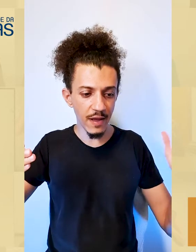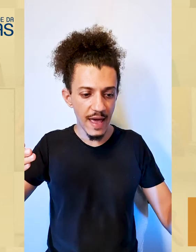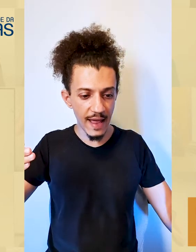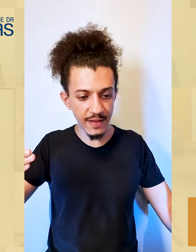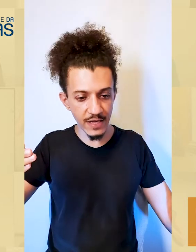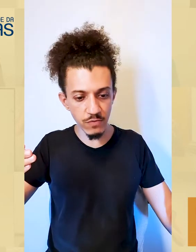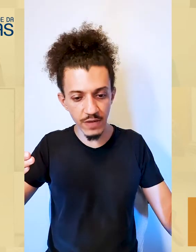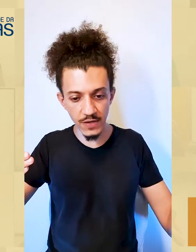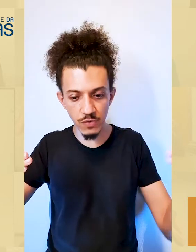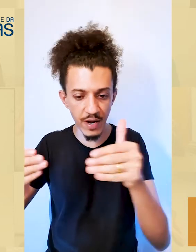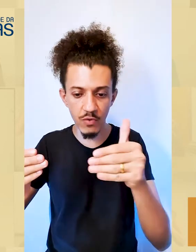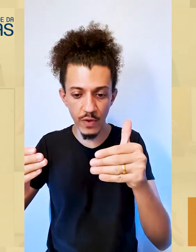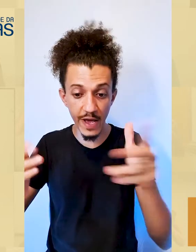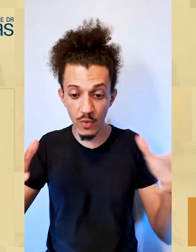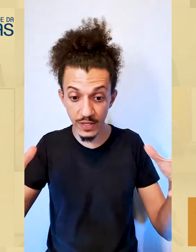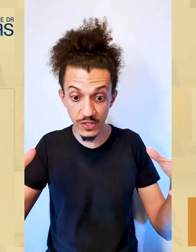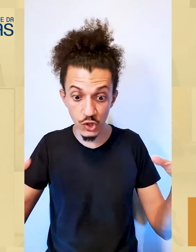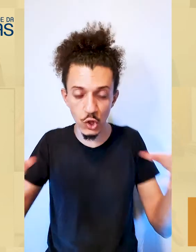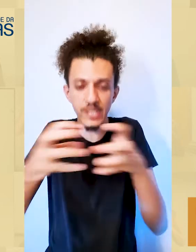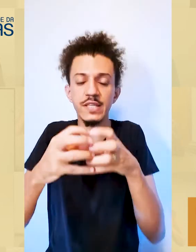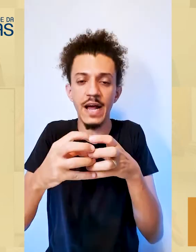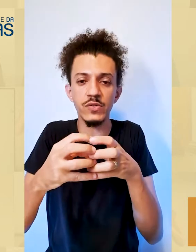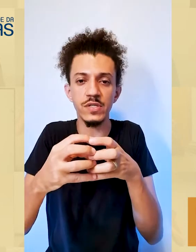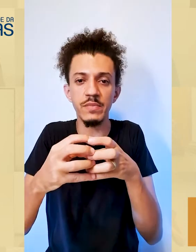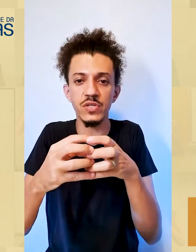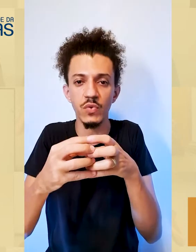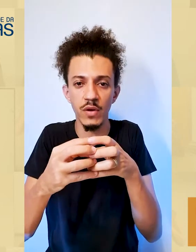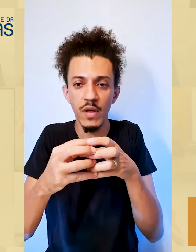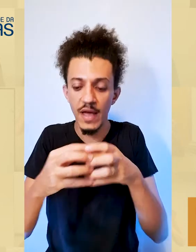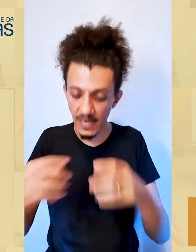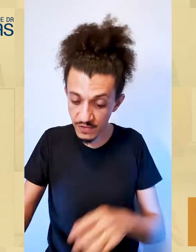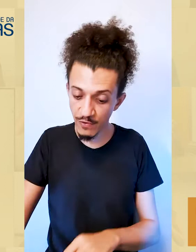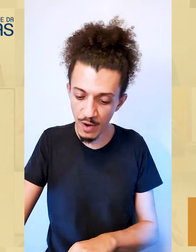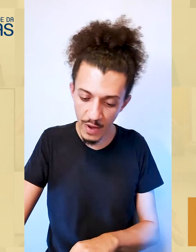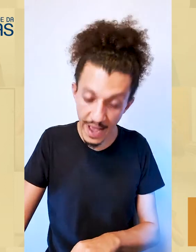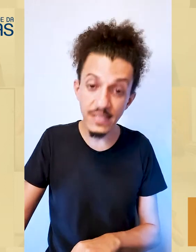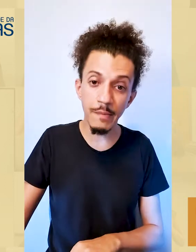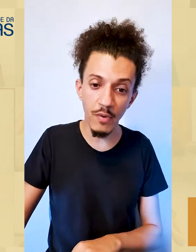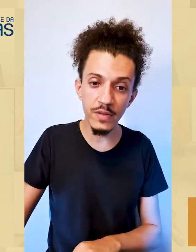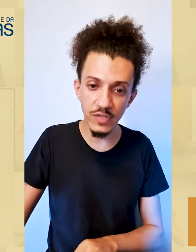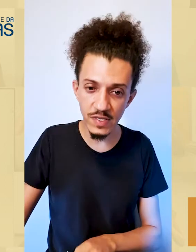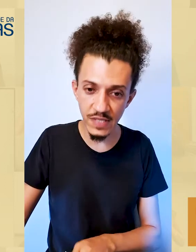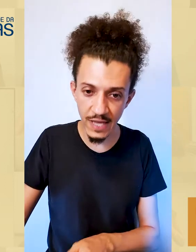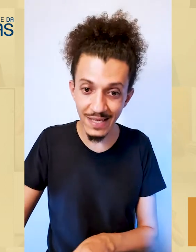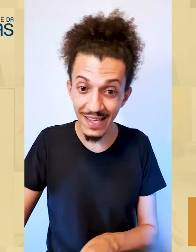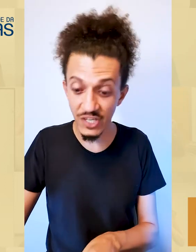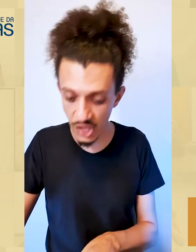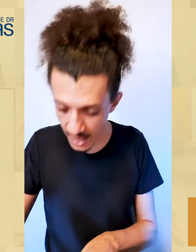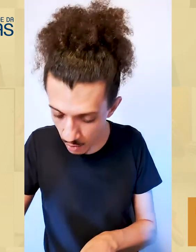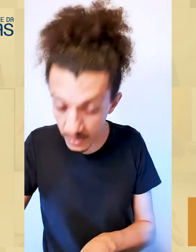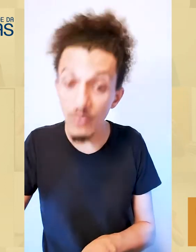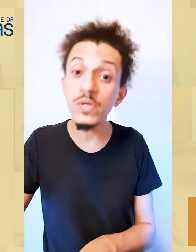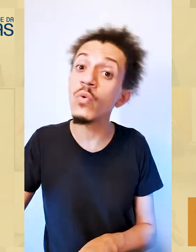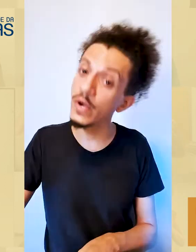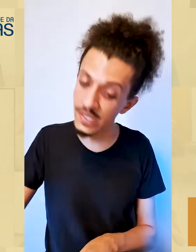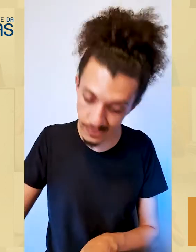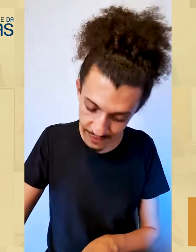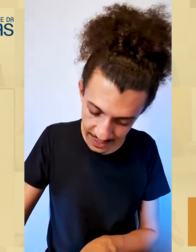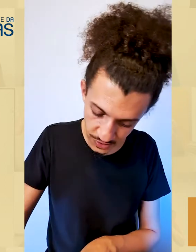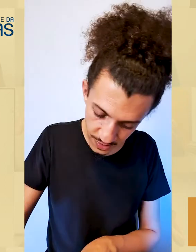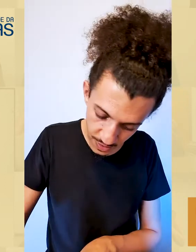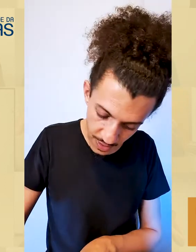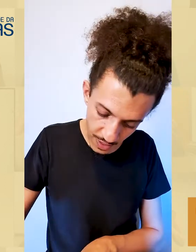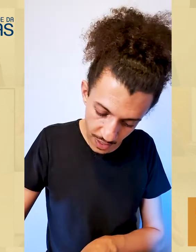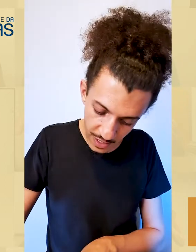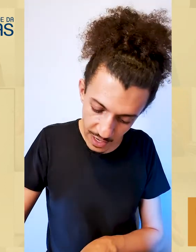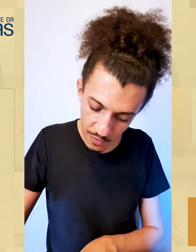esquerda ela deixa um traço branco. E aí quando esses dois traços se misturam, eles formam essa ponta de seta geral. Então são coisas